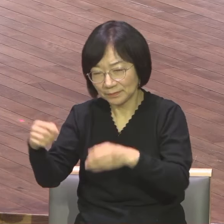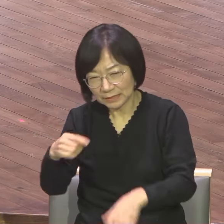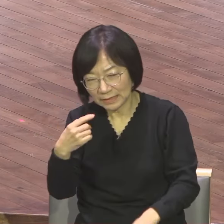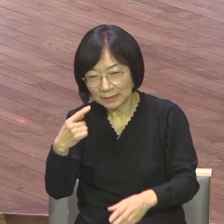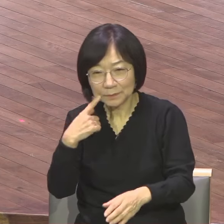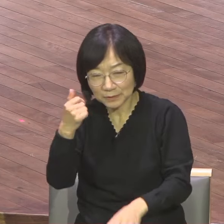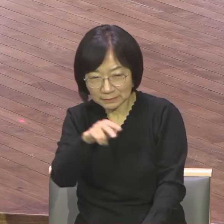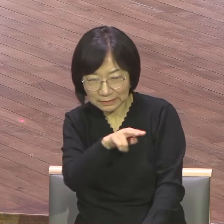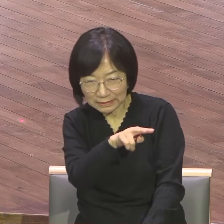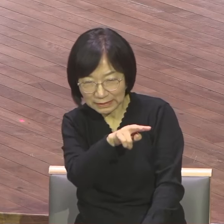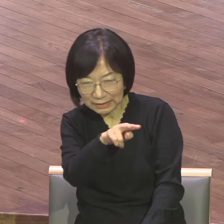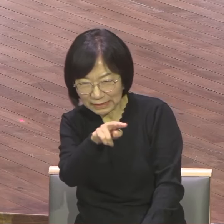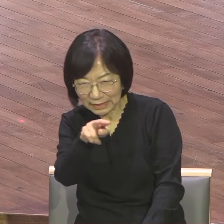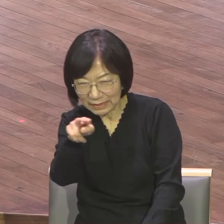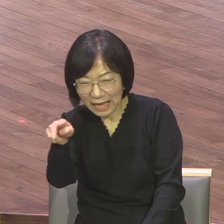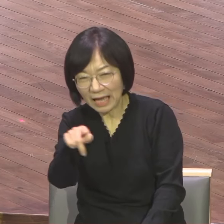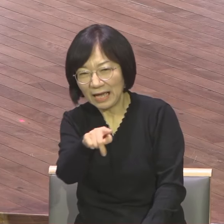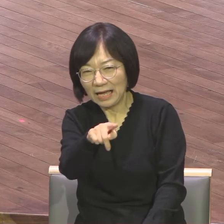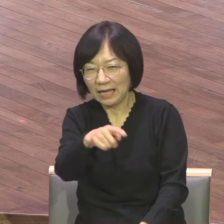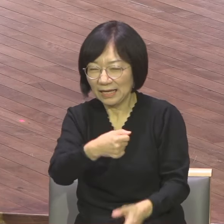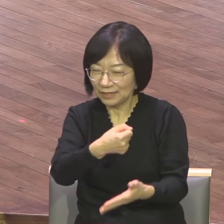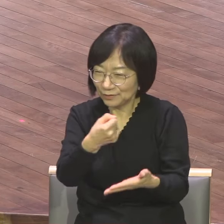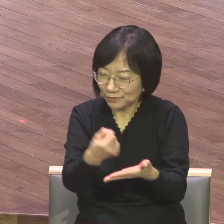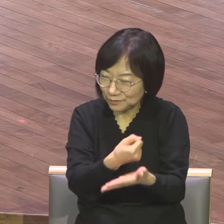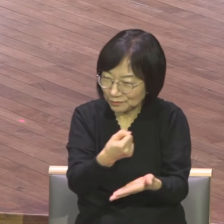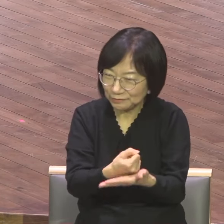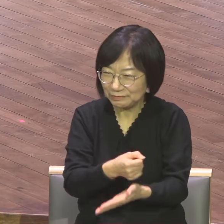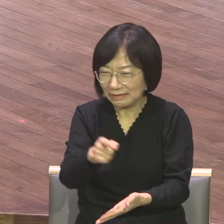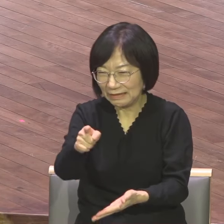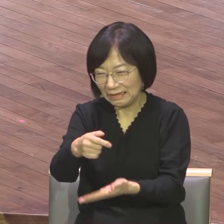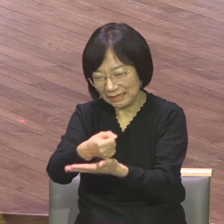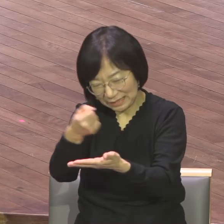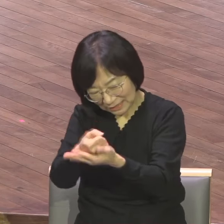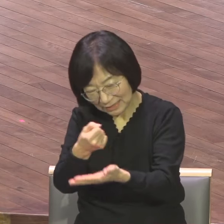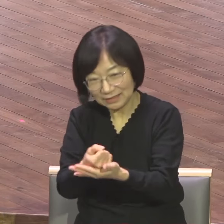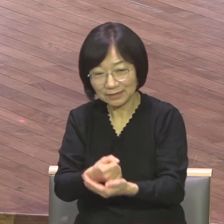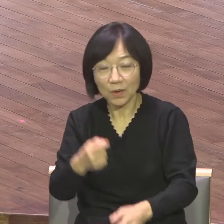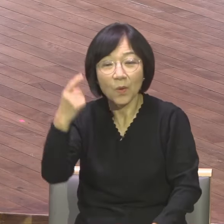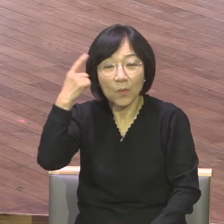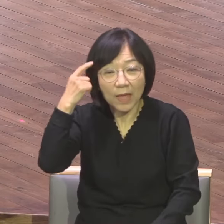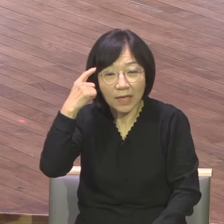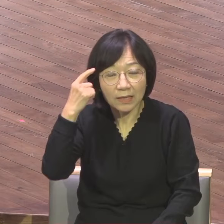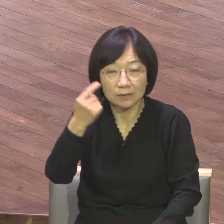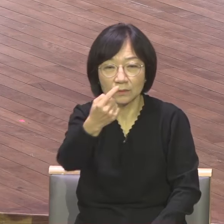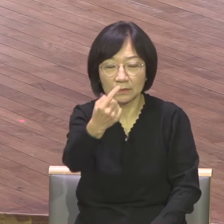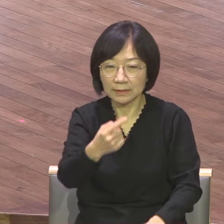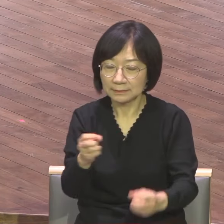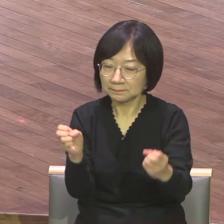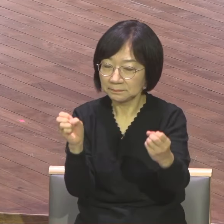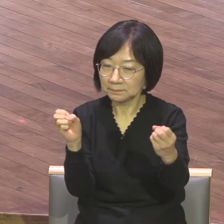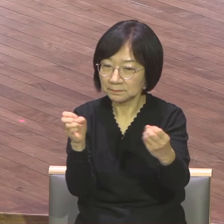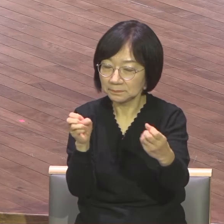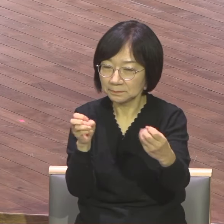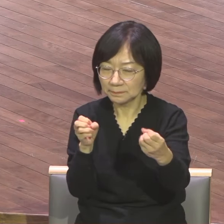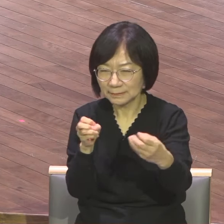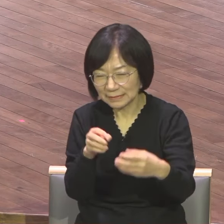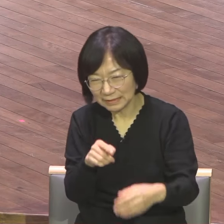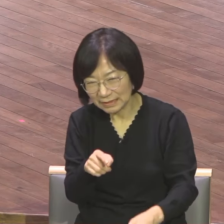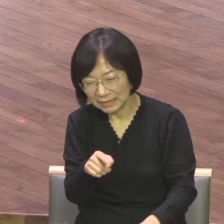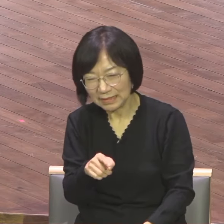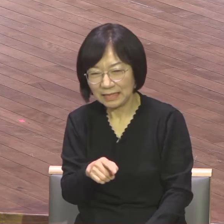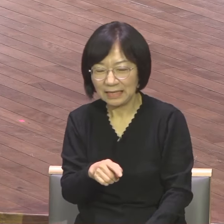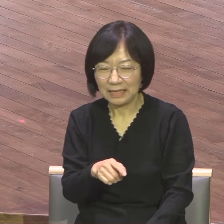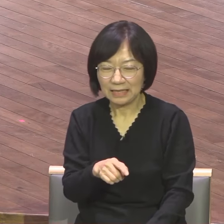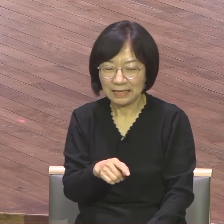참 안타까워서 탄식할 때가 많아요. 이 말을 딱 하는 거 벌써 행동하는 저기 벌써 분별을 못한 거예요.